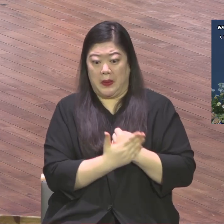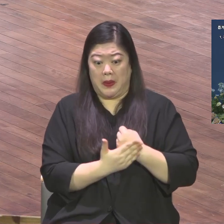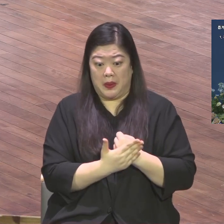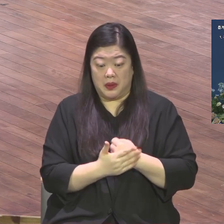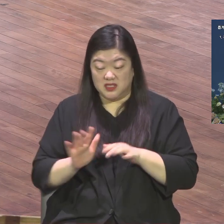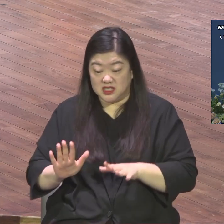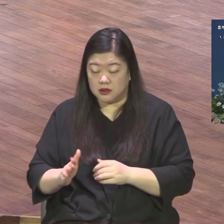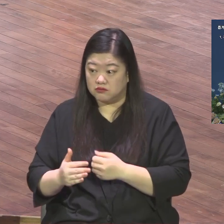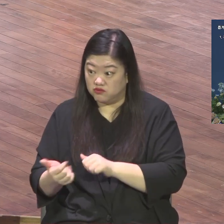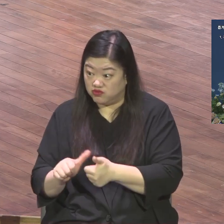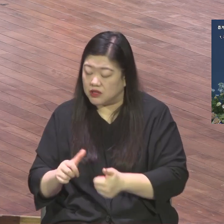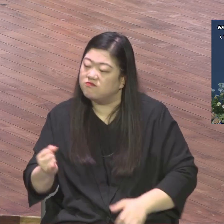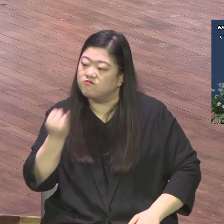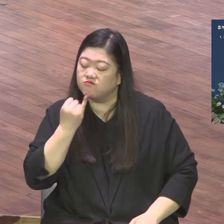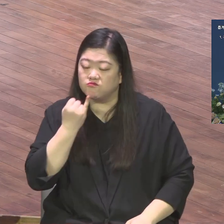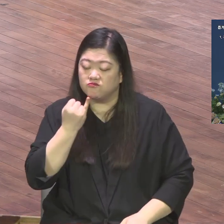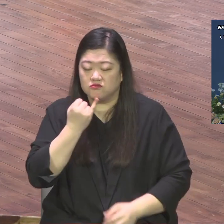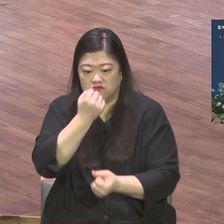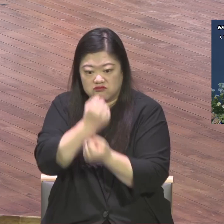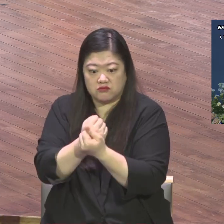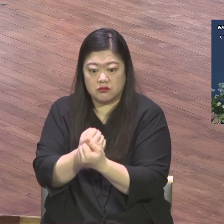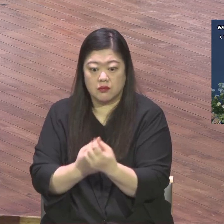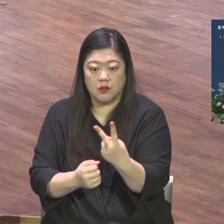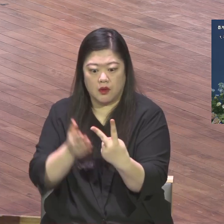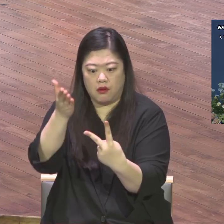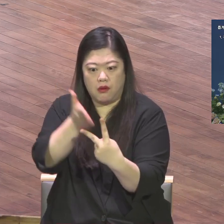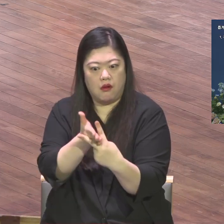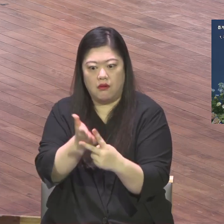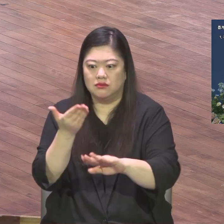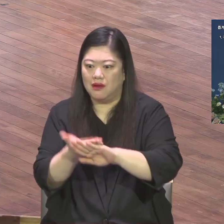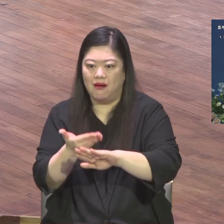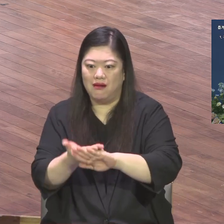살리신 예수 그리스도가 하신 것이다.